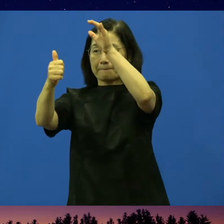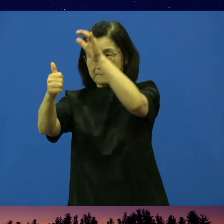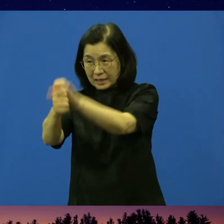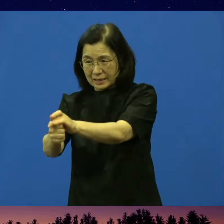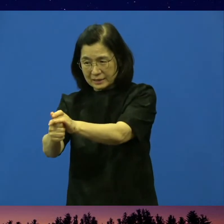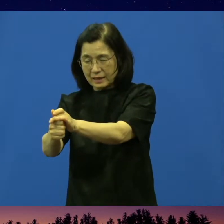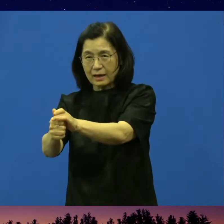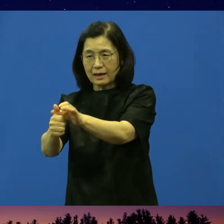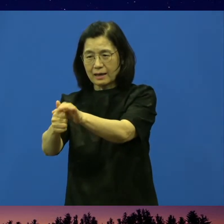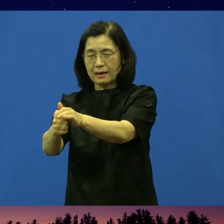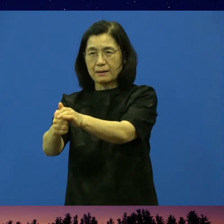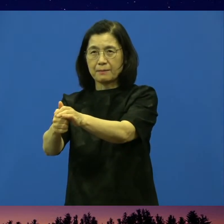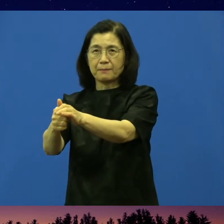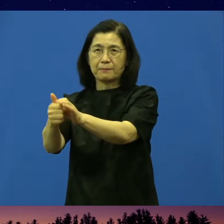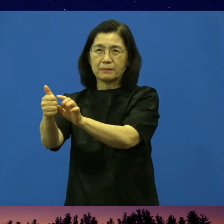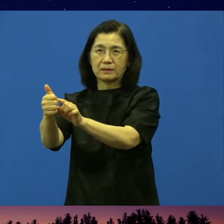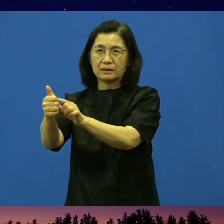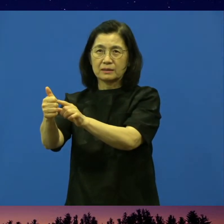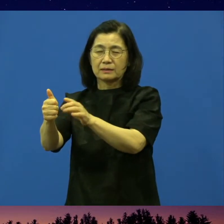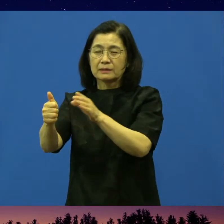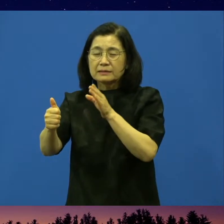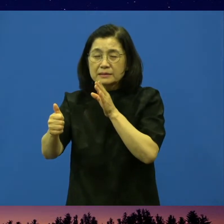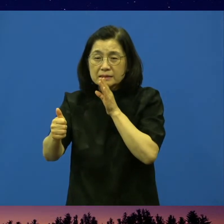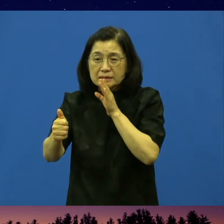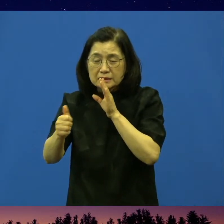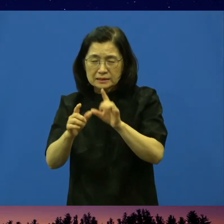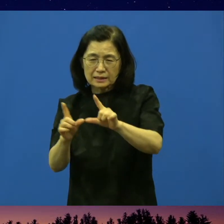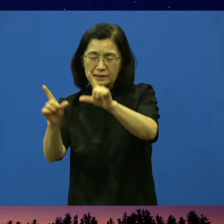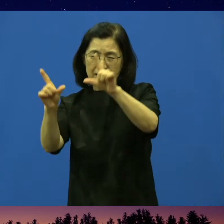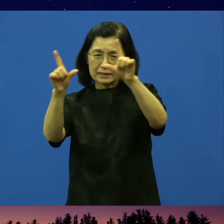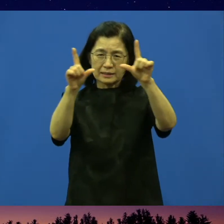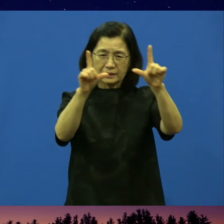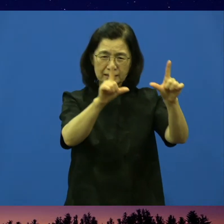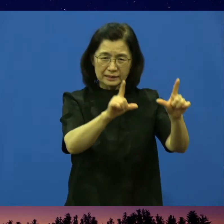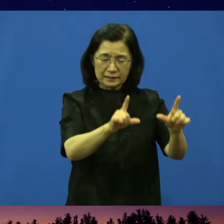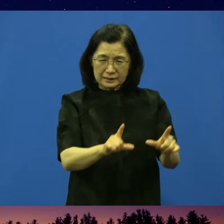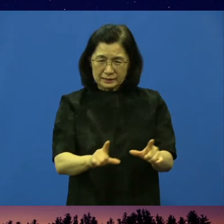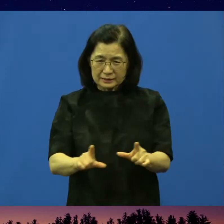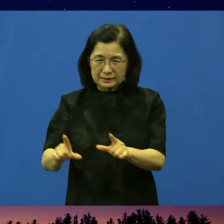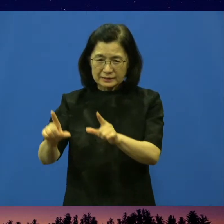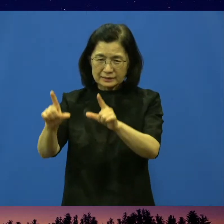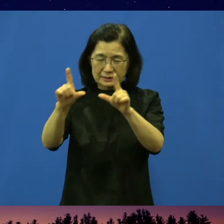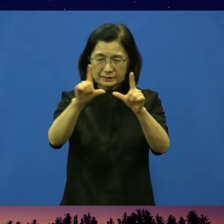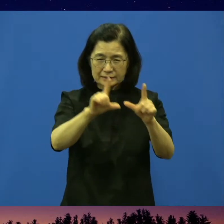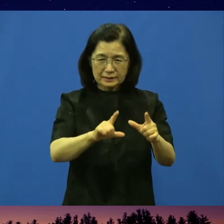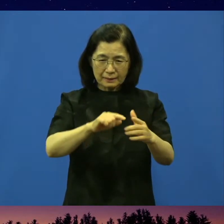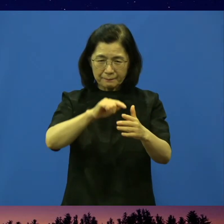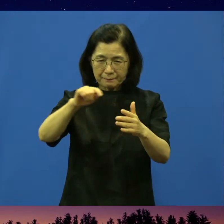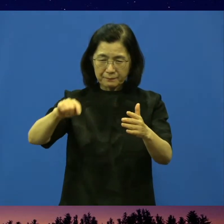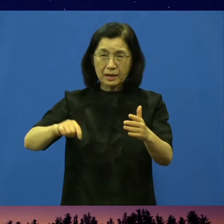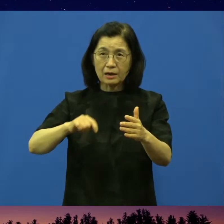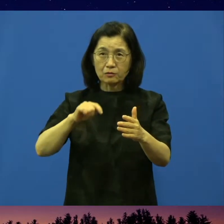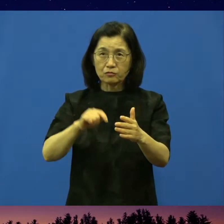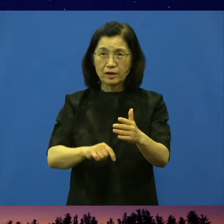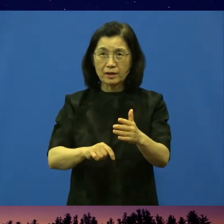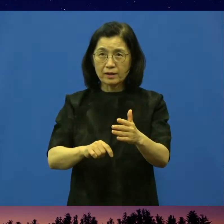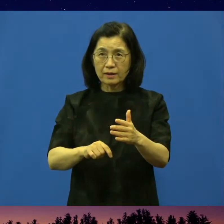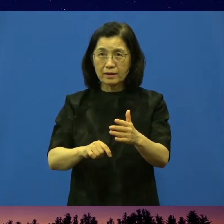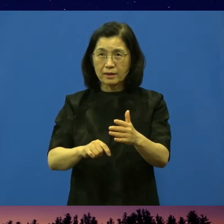들려요. 근데 이게 실제 삶으로 들어가면 두 갈래로 나뉘어요.